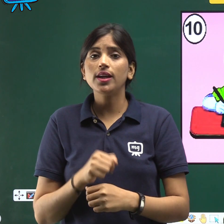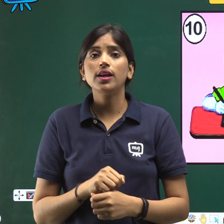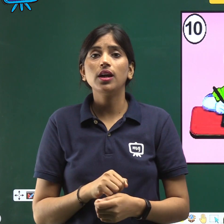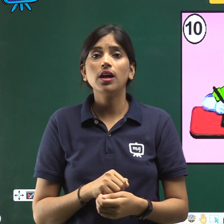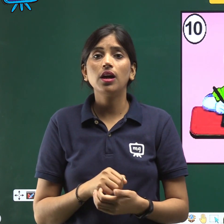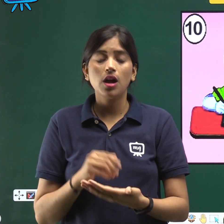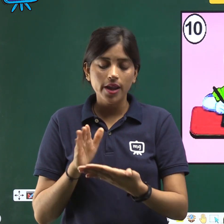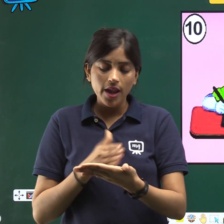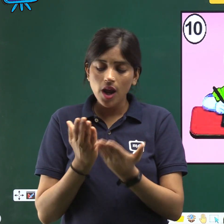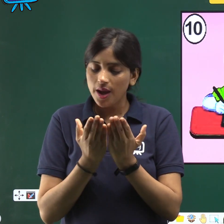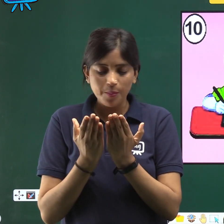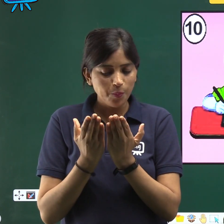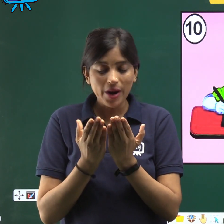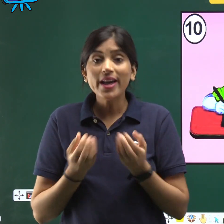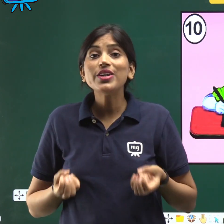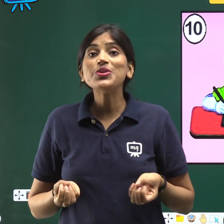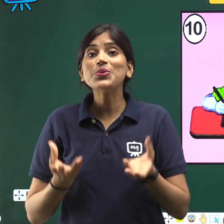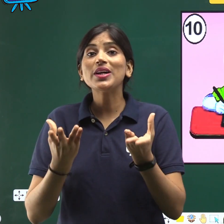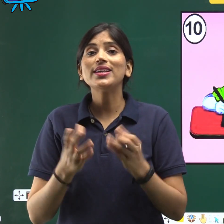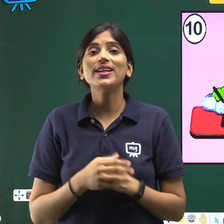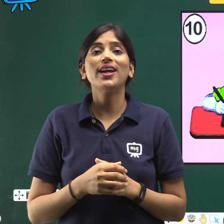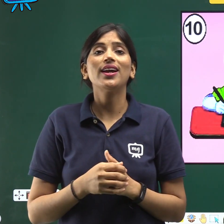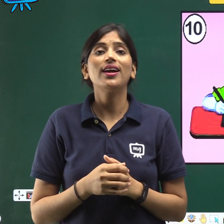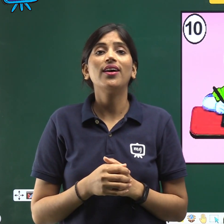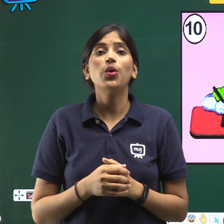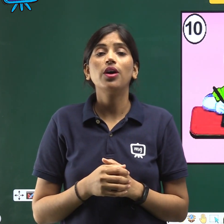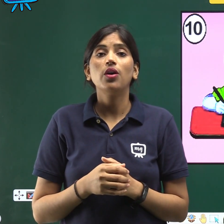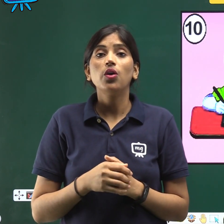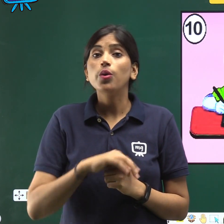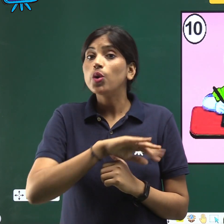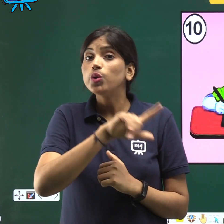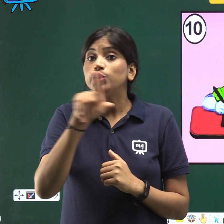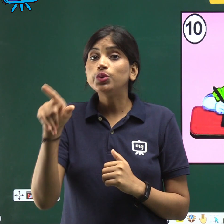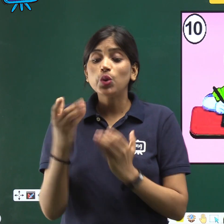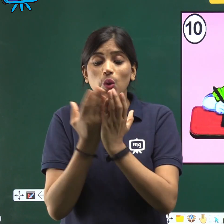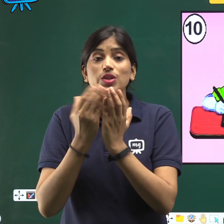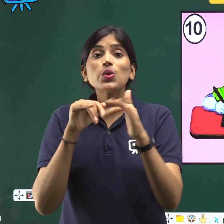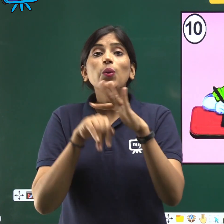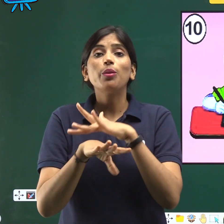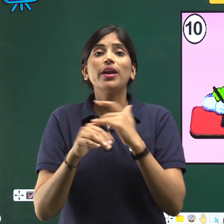हमें पढ़ाई शुरू करनी है। जो स्कूल में